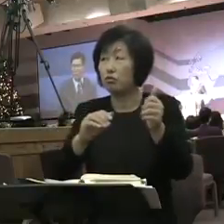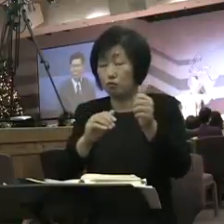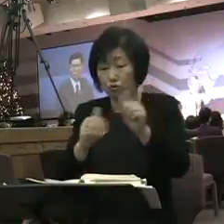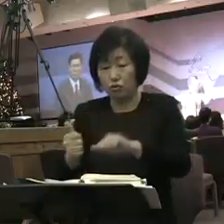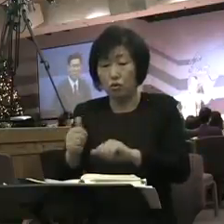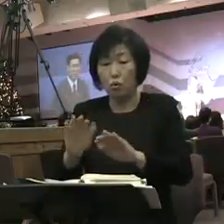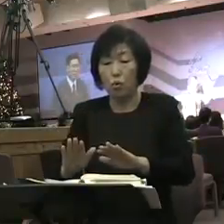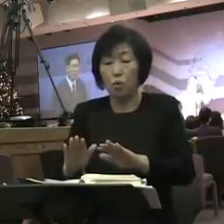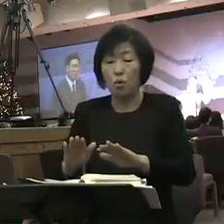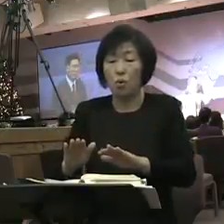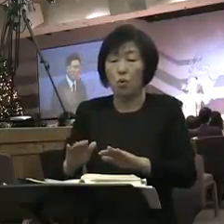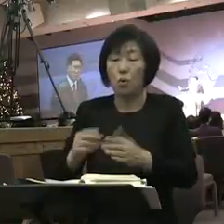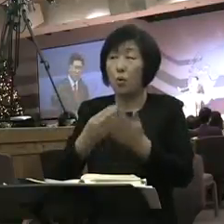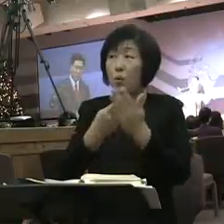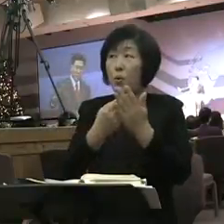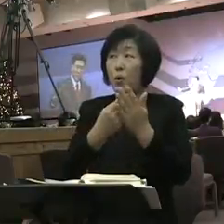왜요?